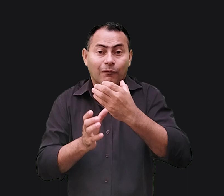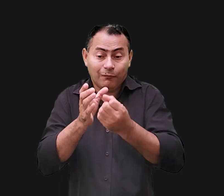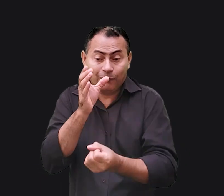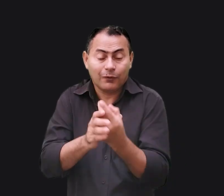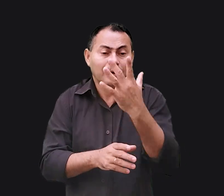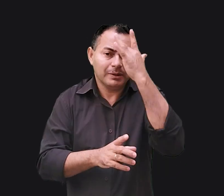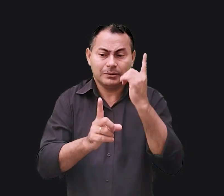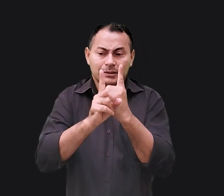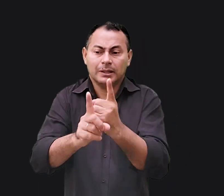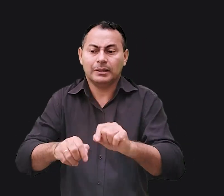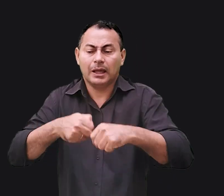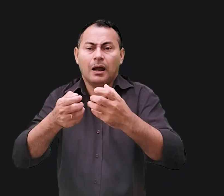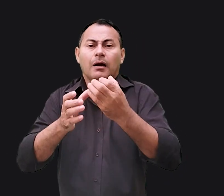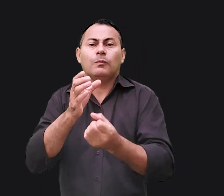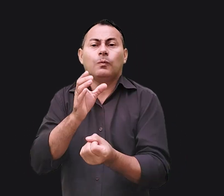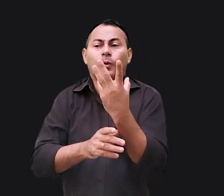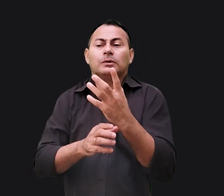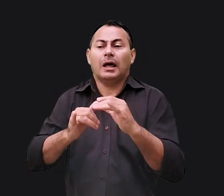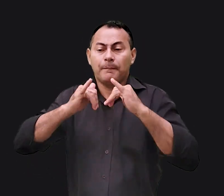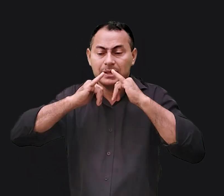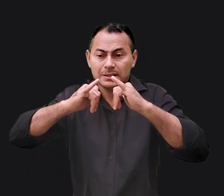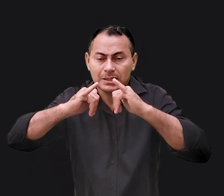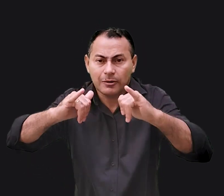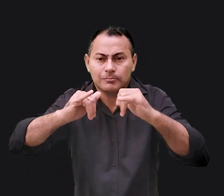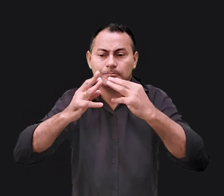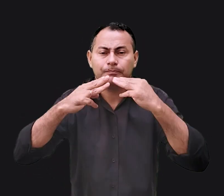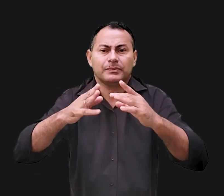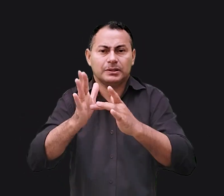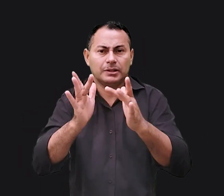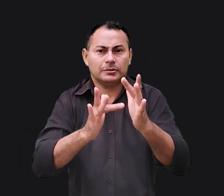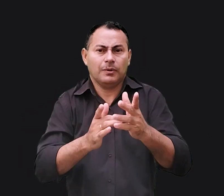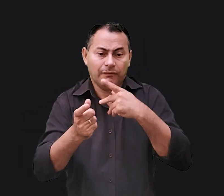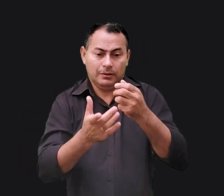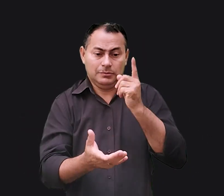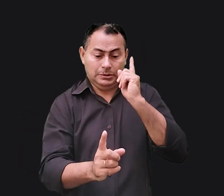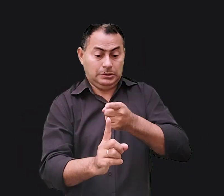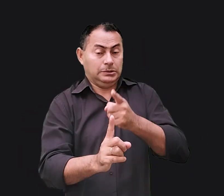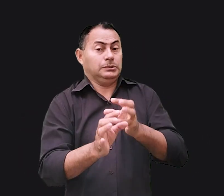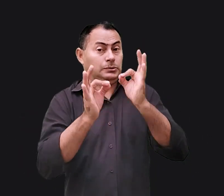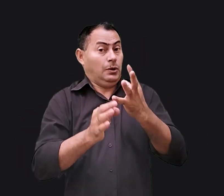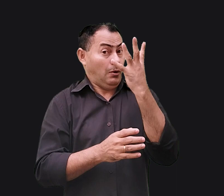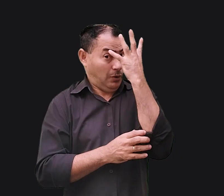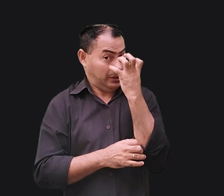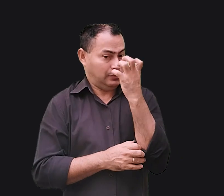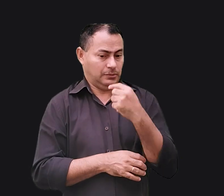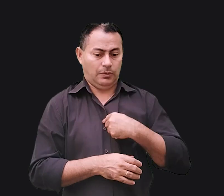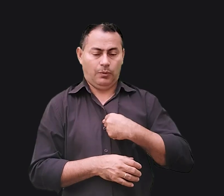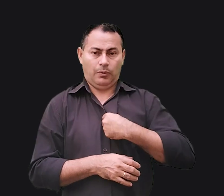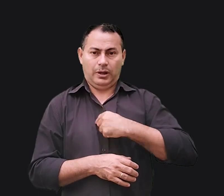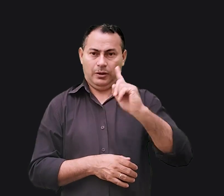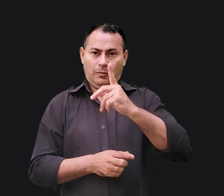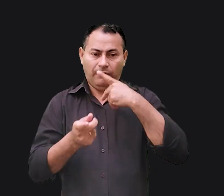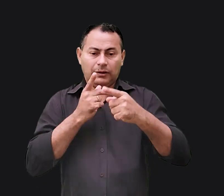meu discípulo dá fruto. O que Jesus falou a seguir foi duro. Ouça, não fui eu quem falou, foi